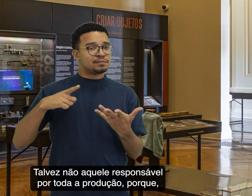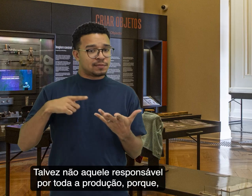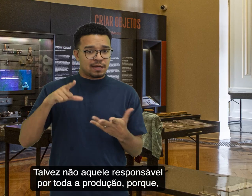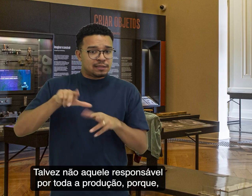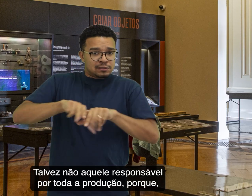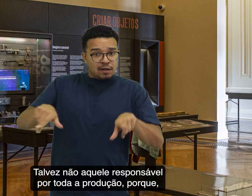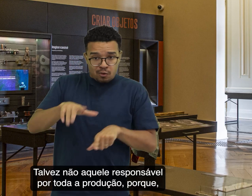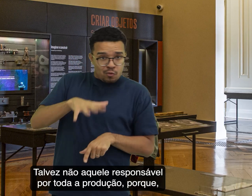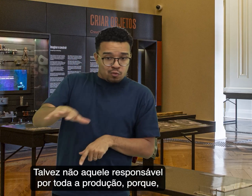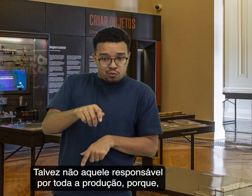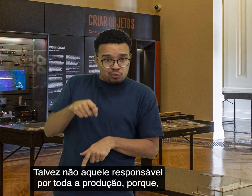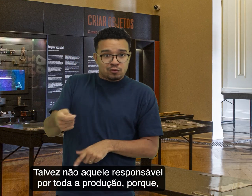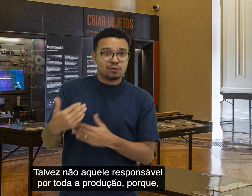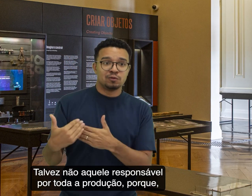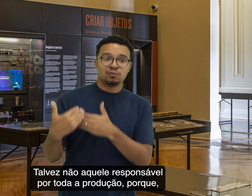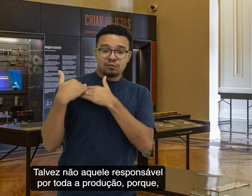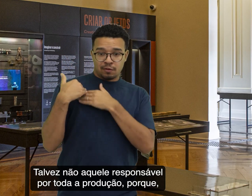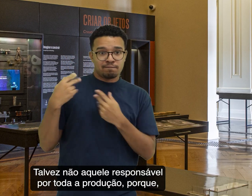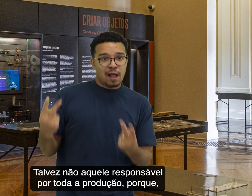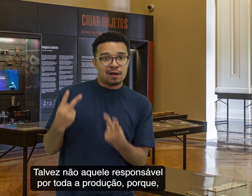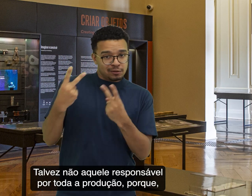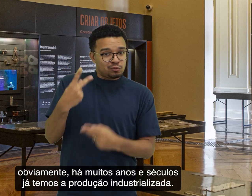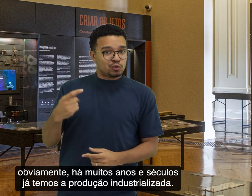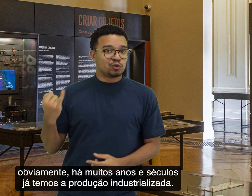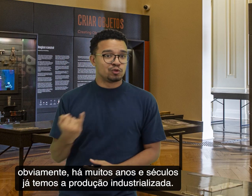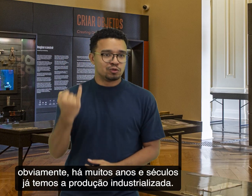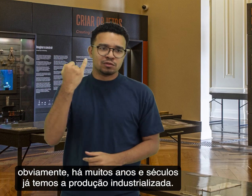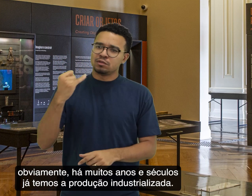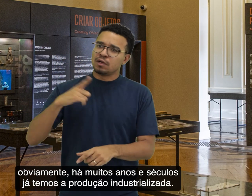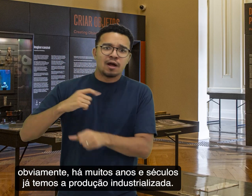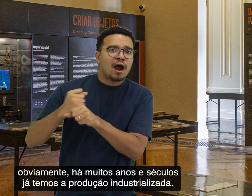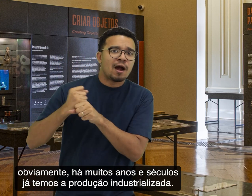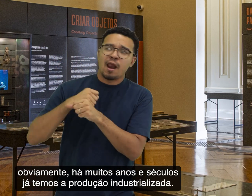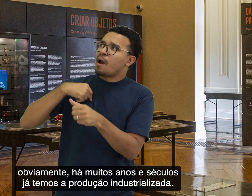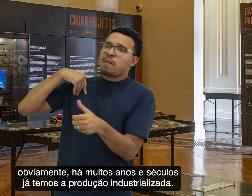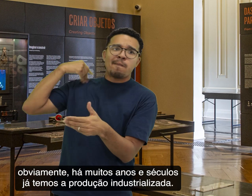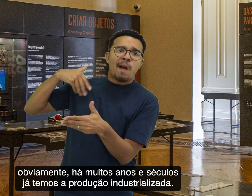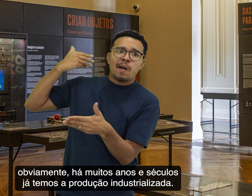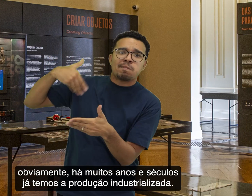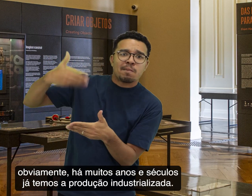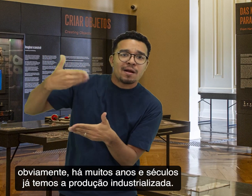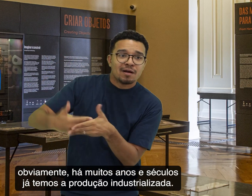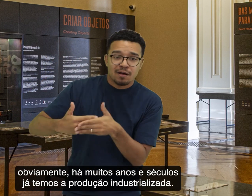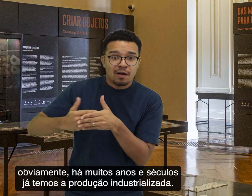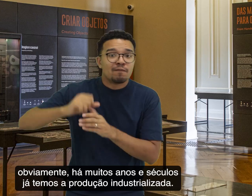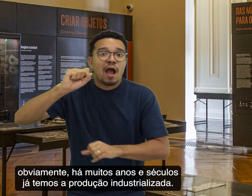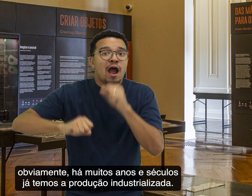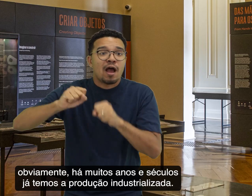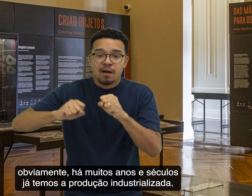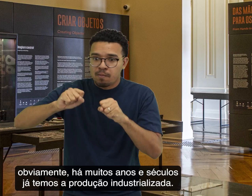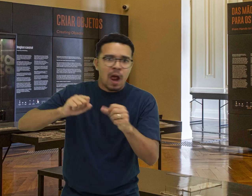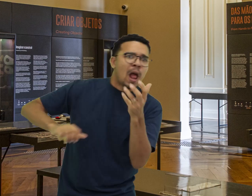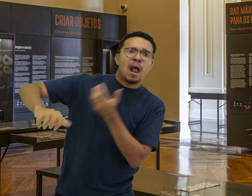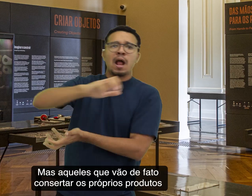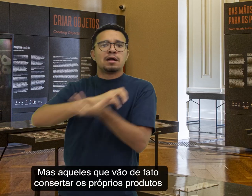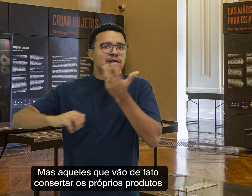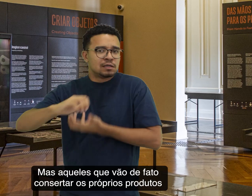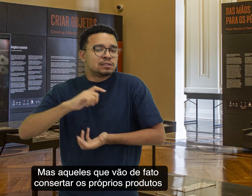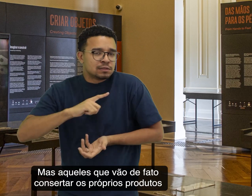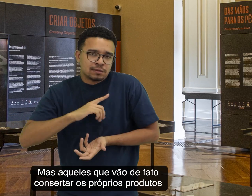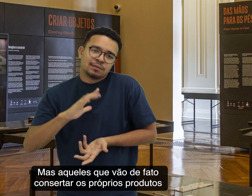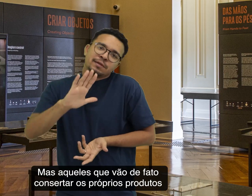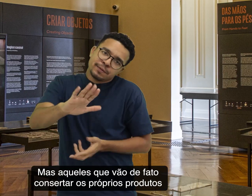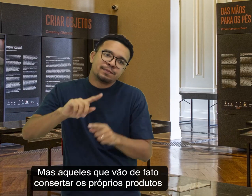alfaiate, talvez não aquele responsável por toda a produção, porque obviamente há muitos anos e séculos nós já temos a produção